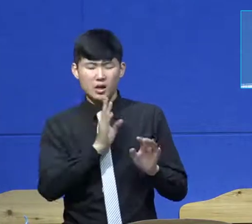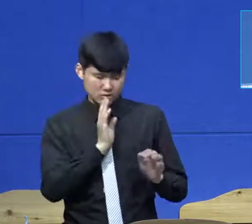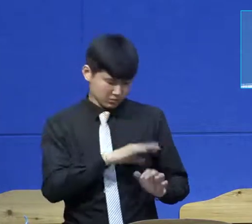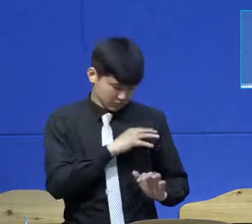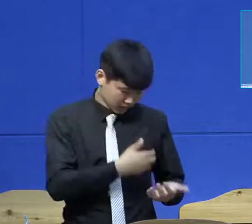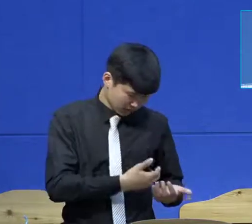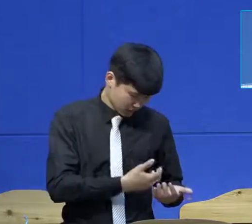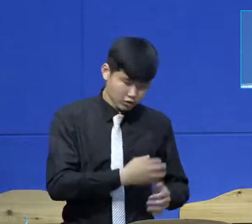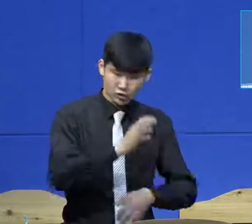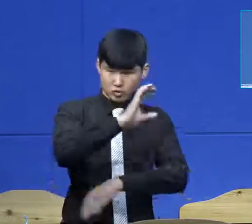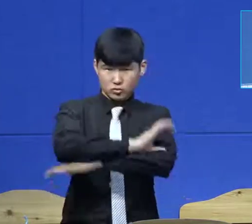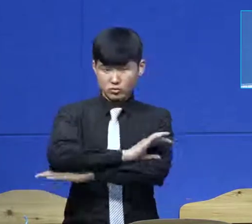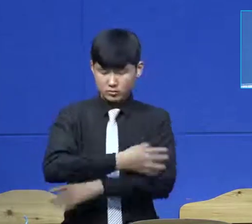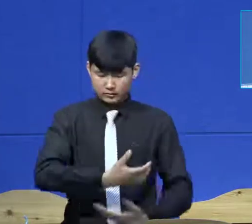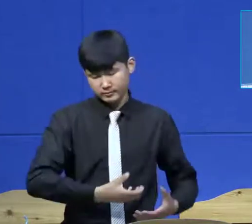аваад очисон гэж байгаа.